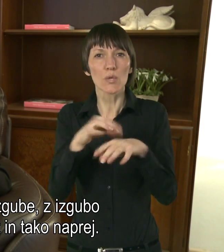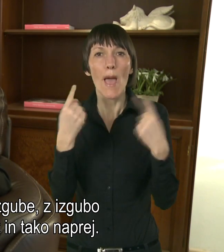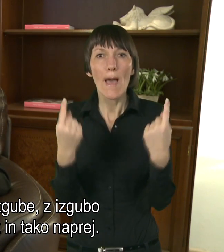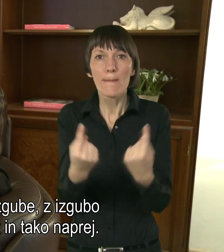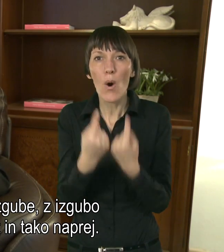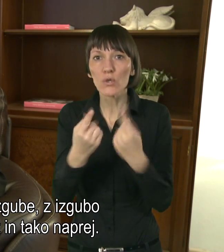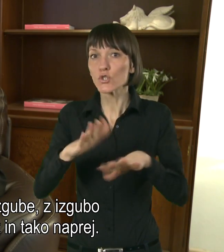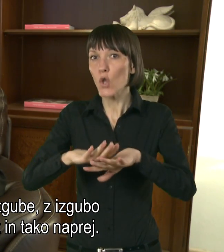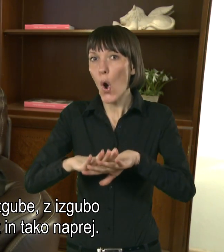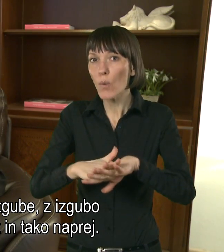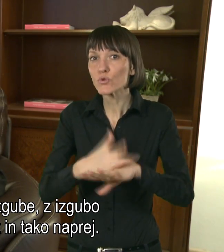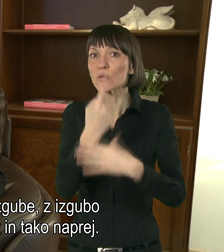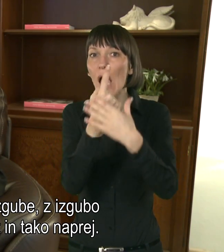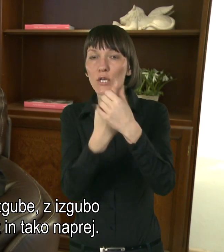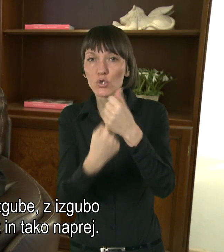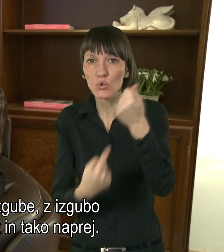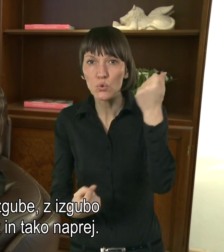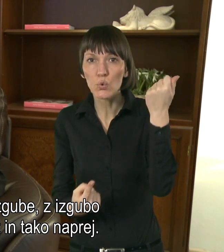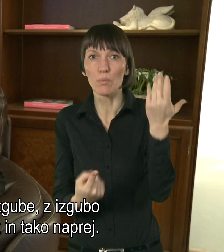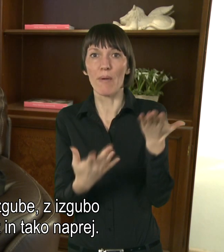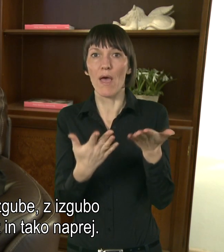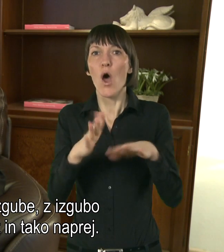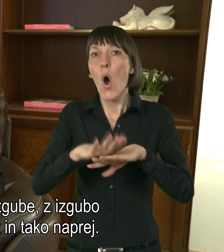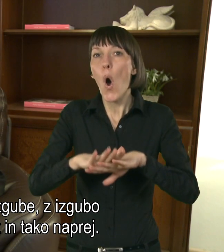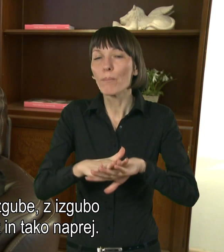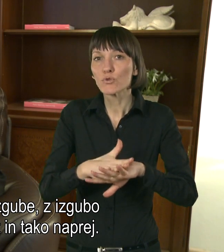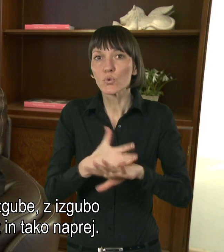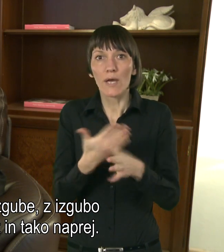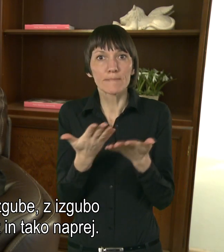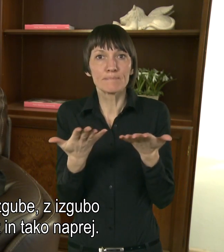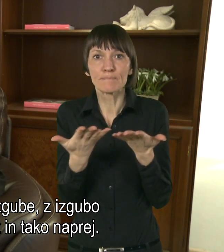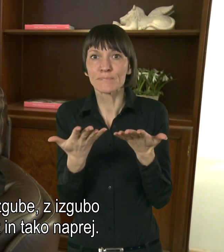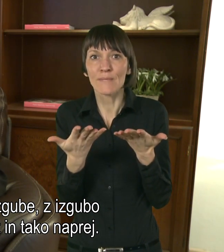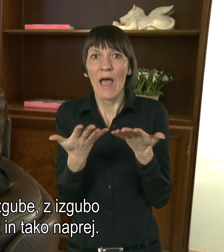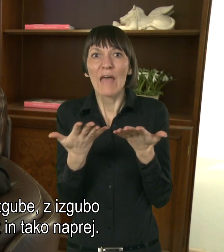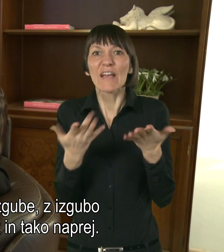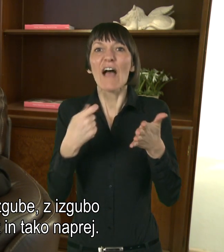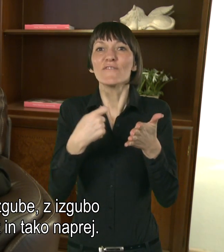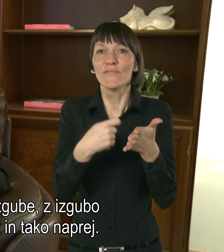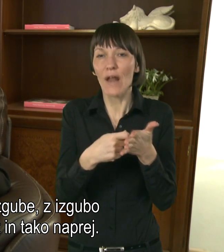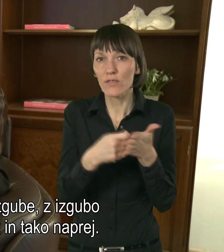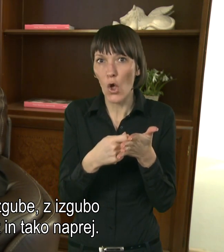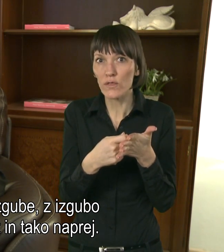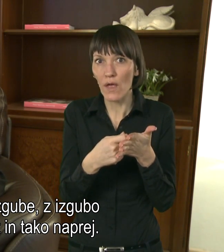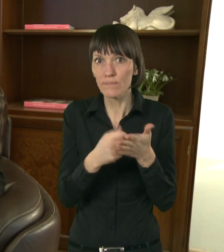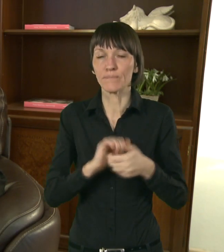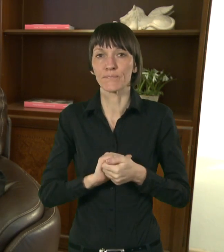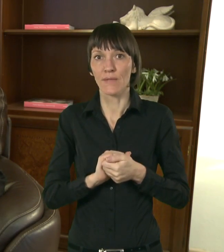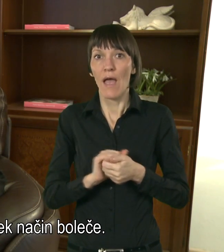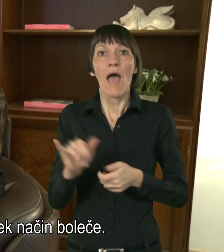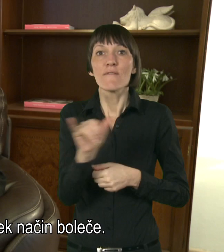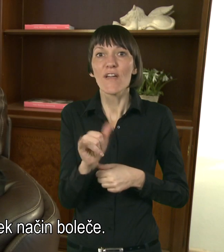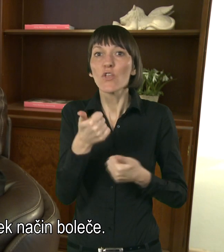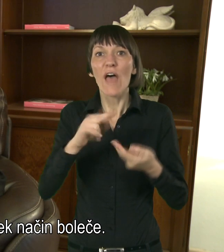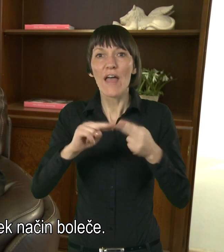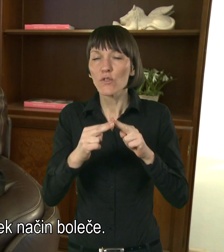z občutkom izgube, z občutkom, se pravi, tudi nekih vrednot in tako naprej.